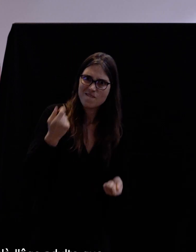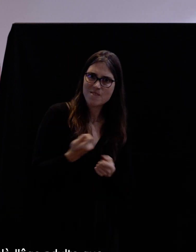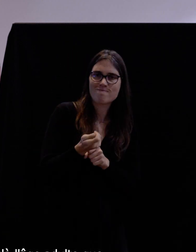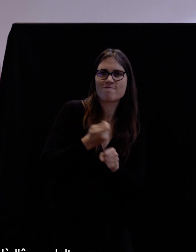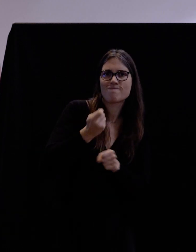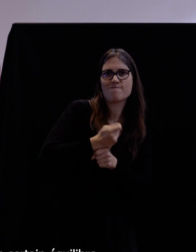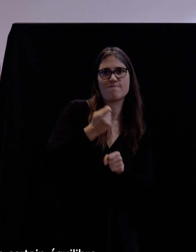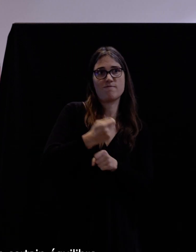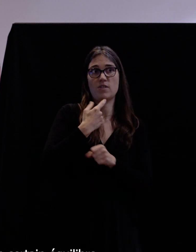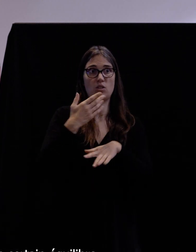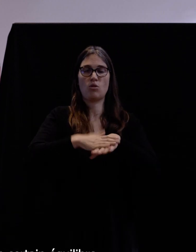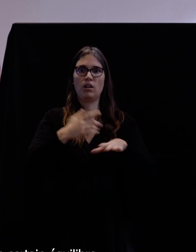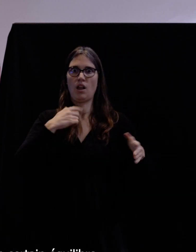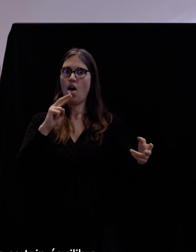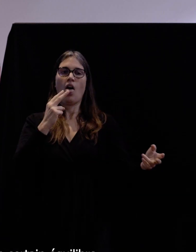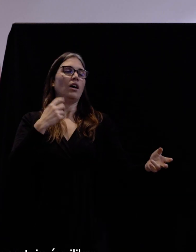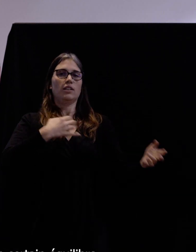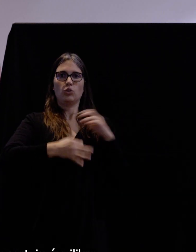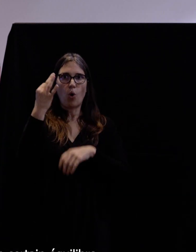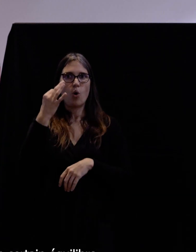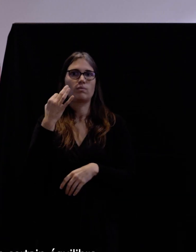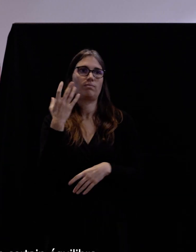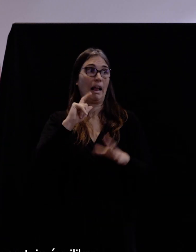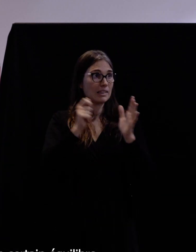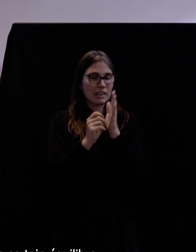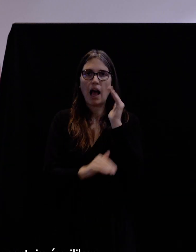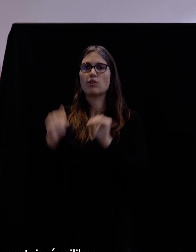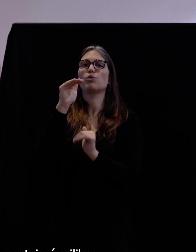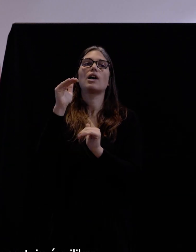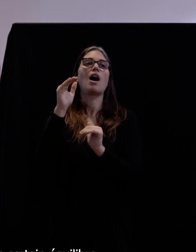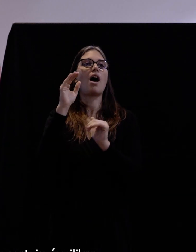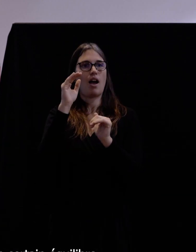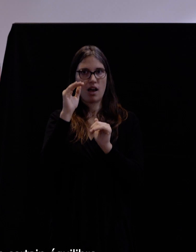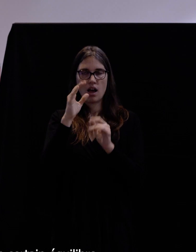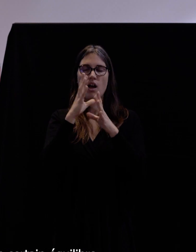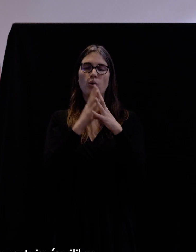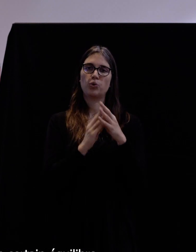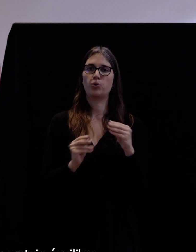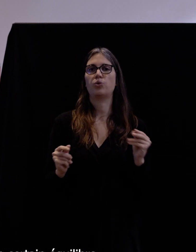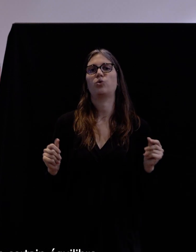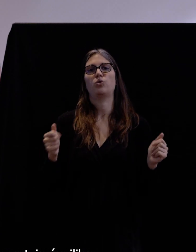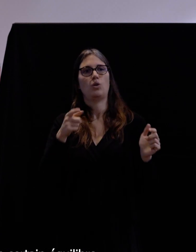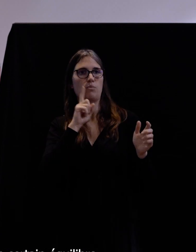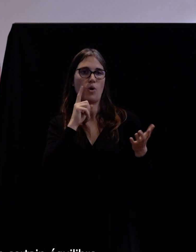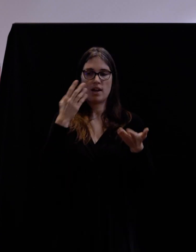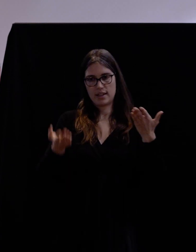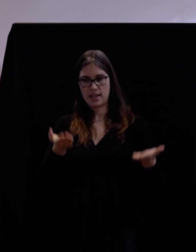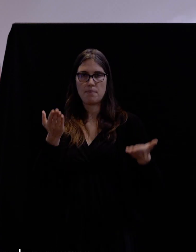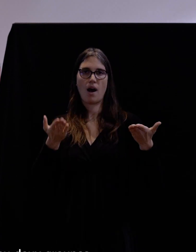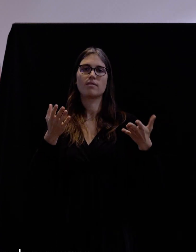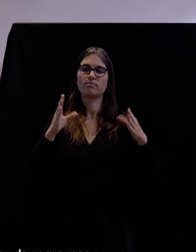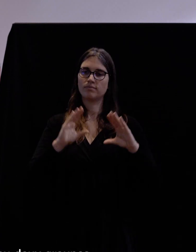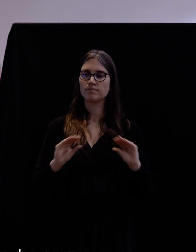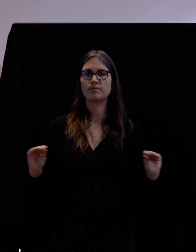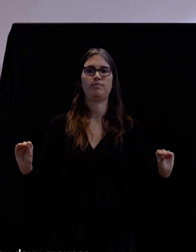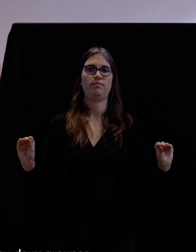calme, en fait, où à nouveau il y a un certain équilibre qui est trouvé et il y a une diversité, enfin j'allais